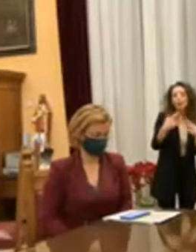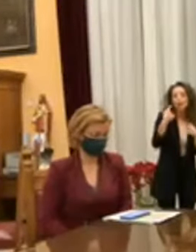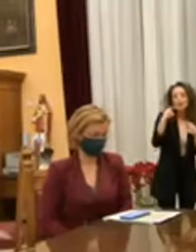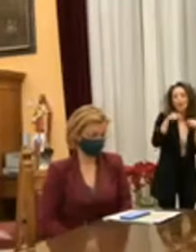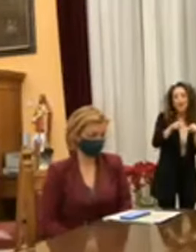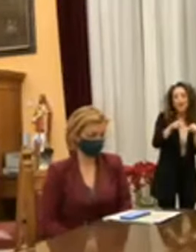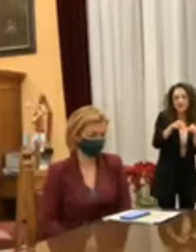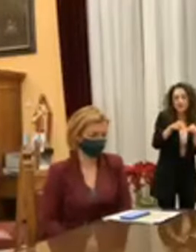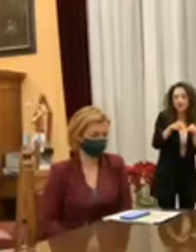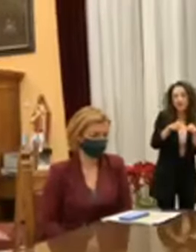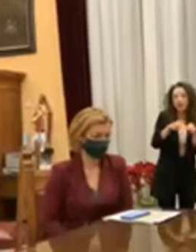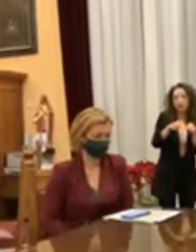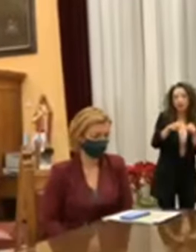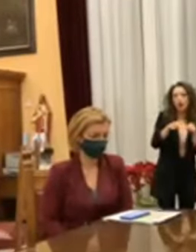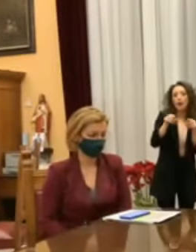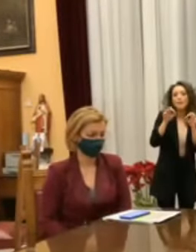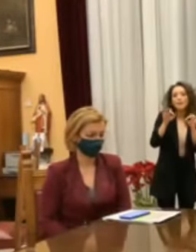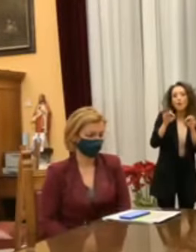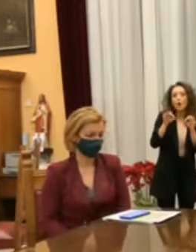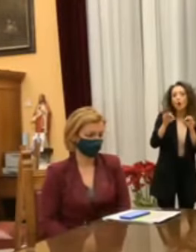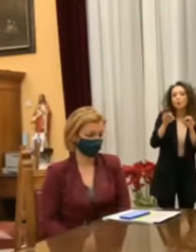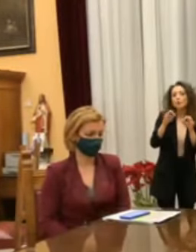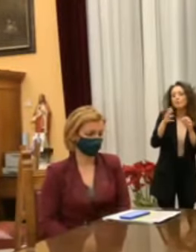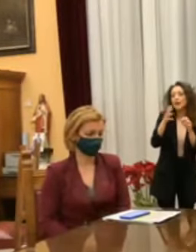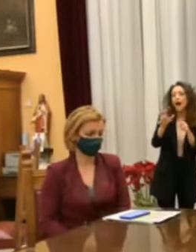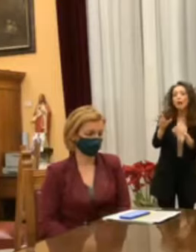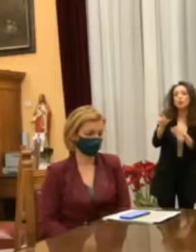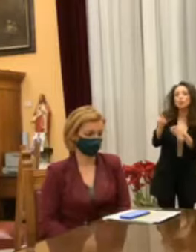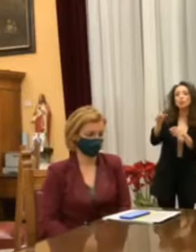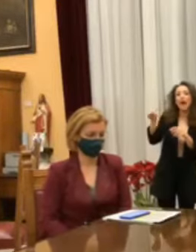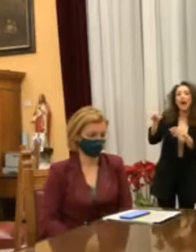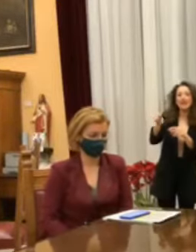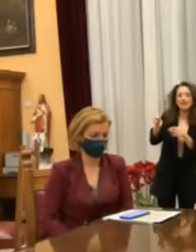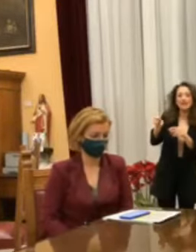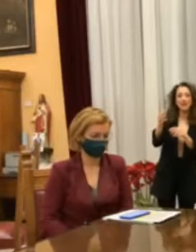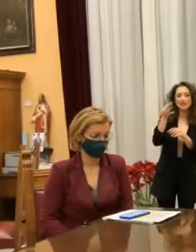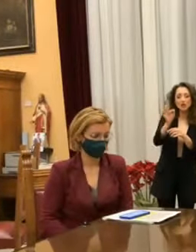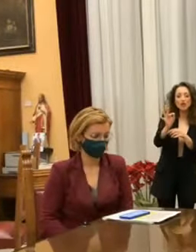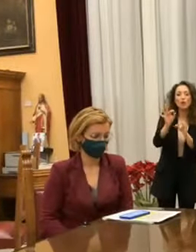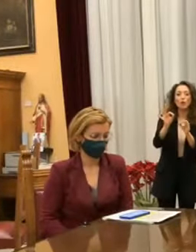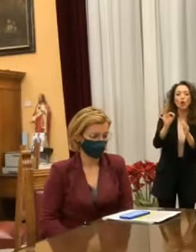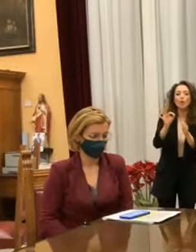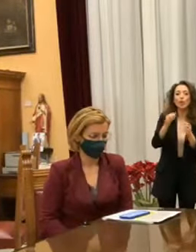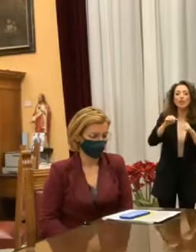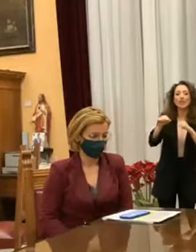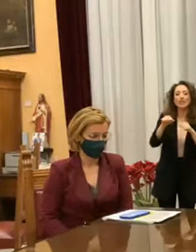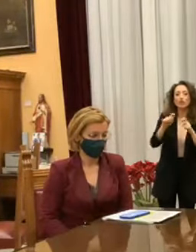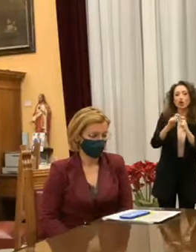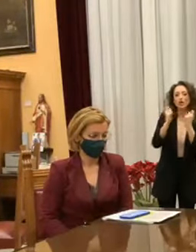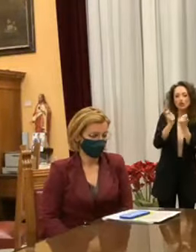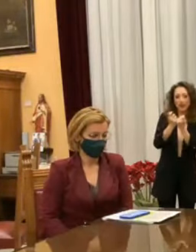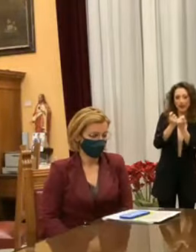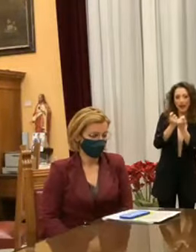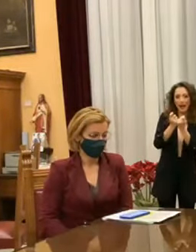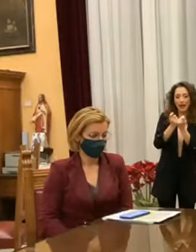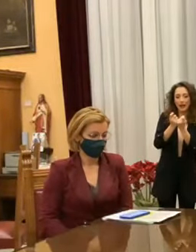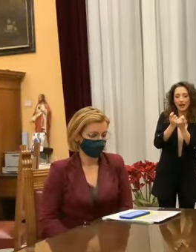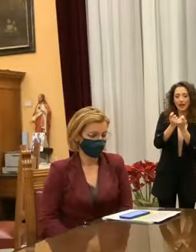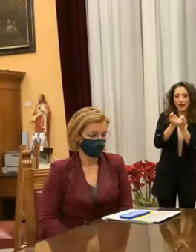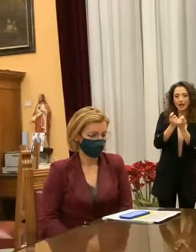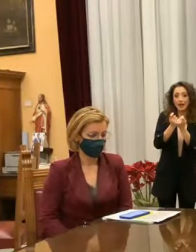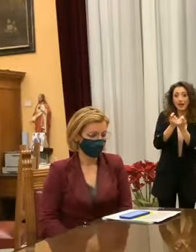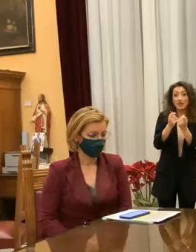in causa l'azienda sanitaria provinciale, e nello specifico la direzione generale, ha chiesto quindi il